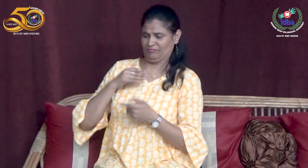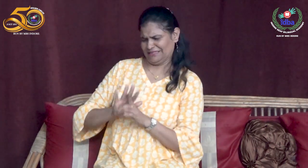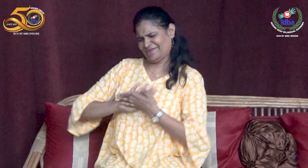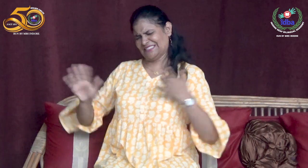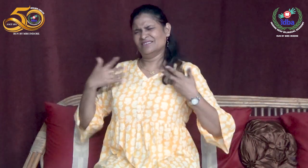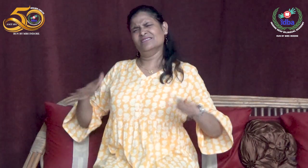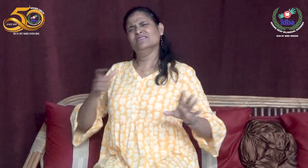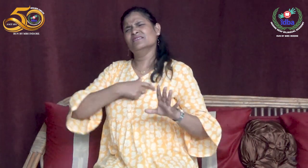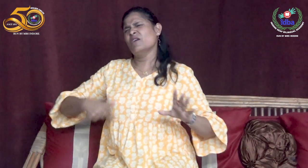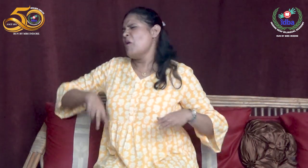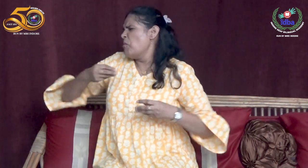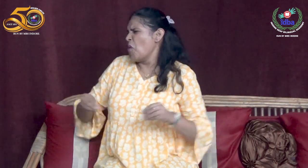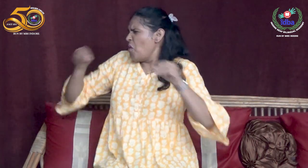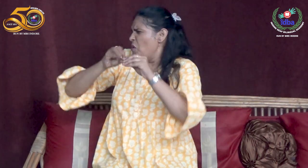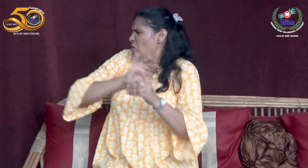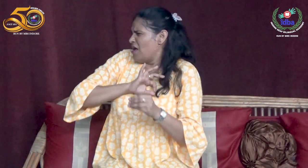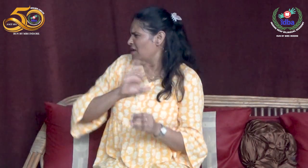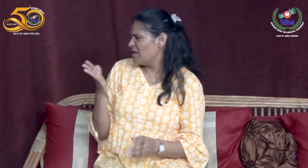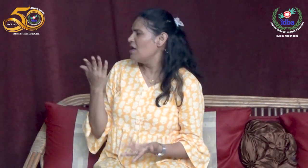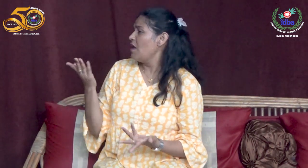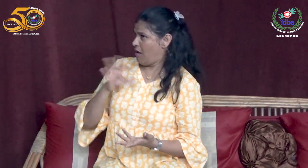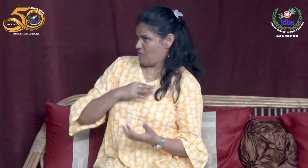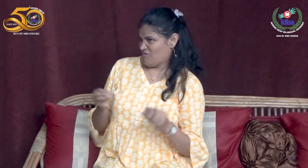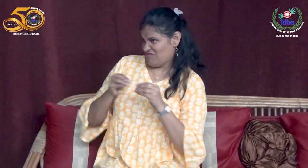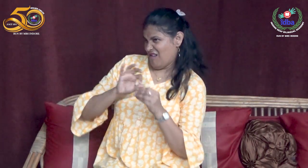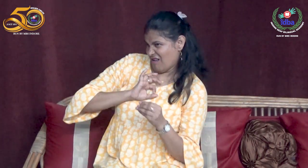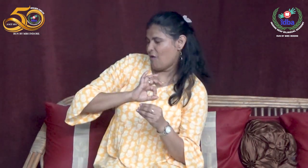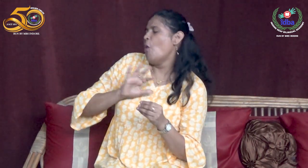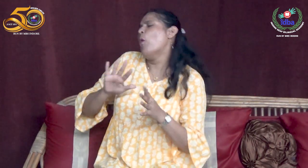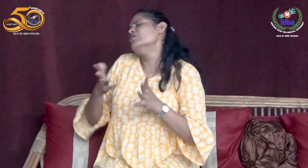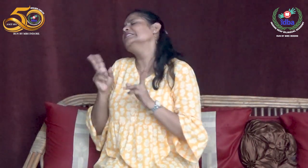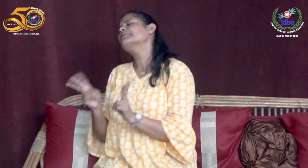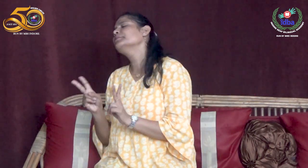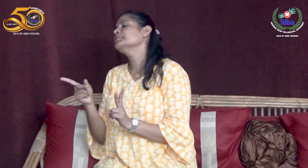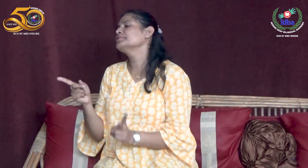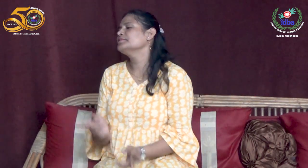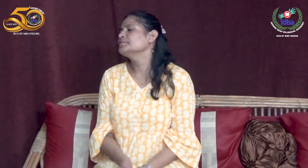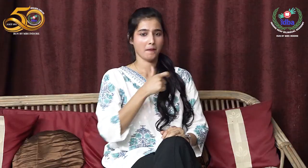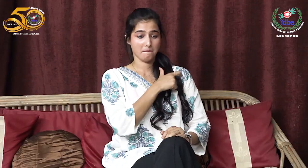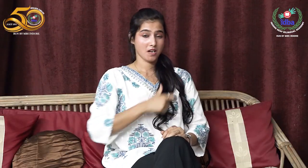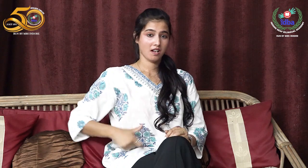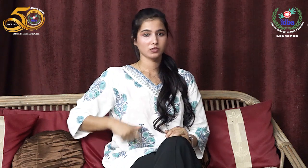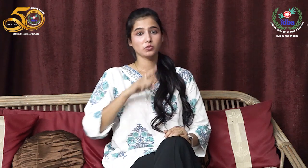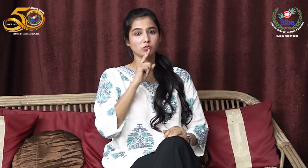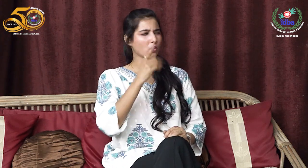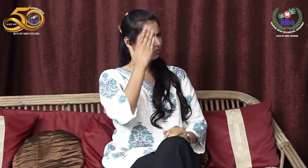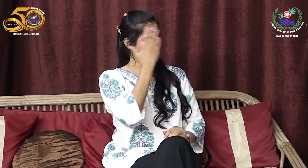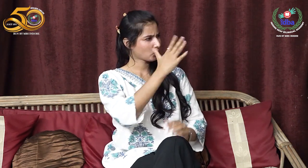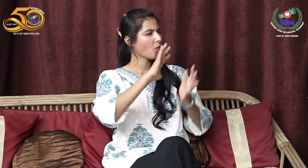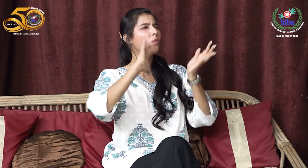पड़ेगा, राइट। अच्छा, आपने बस एक बार ही रैम वॉक्स में पार्ट लिया, उसके बाद कभी नहीं गया? नहीं, मैंने तो बहुत